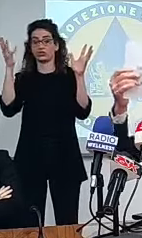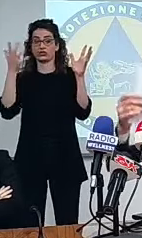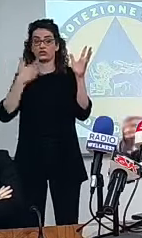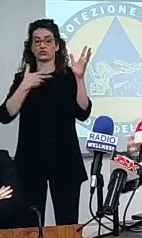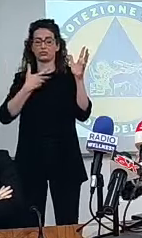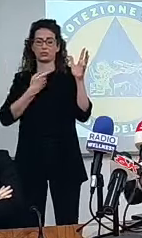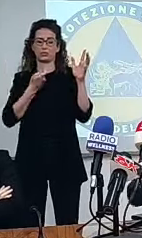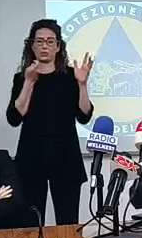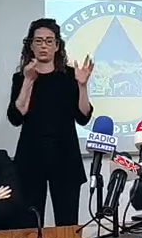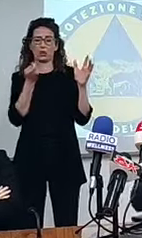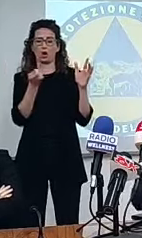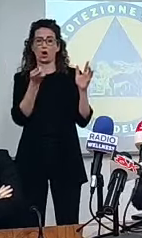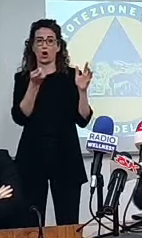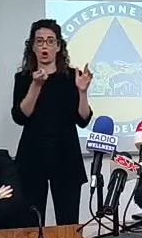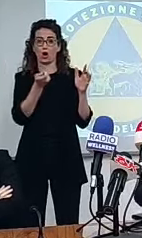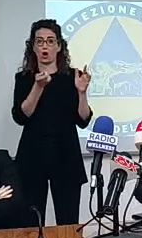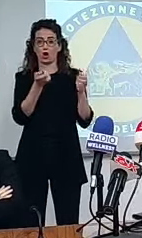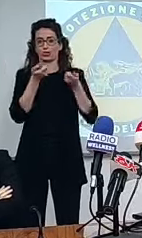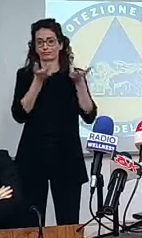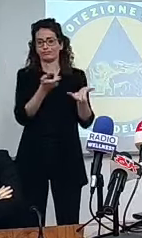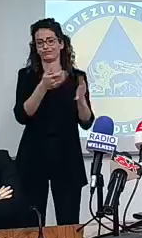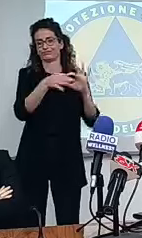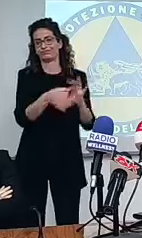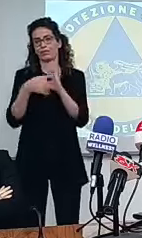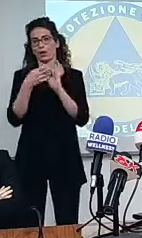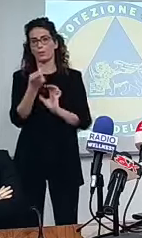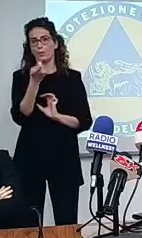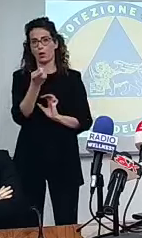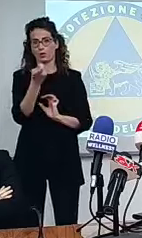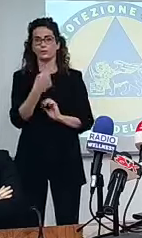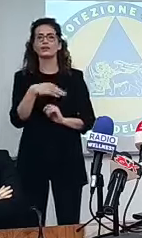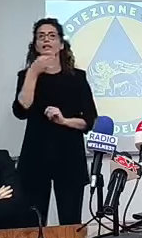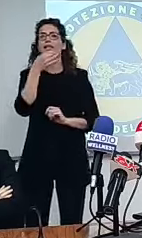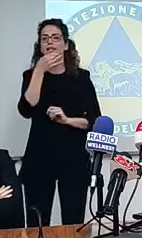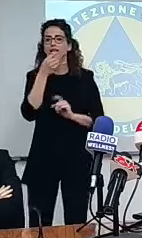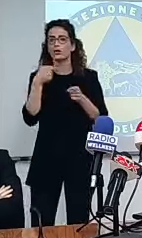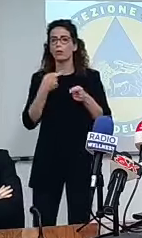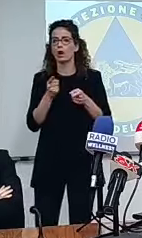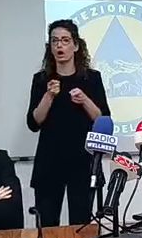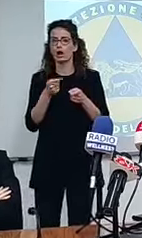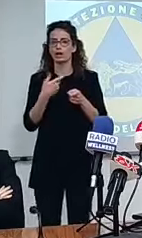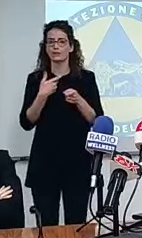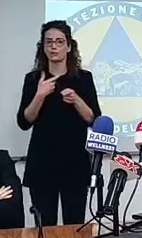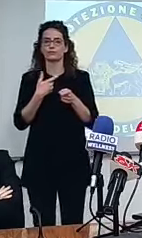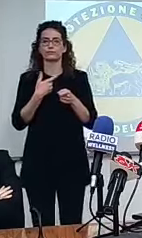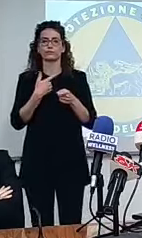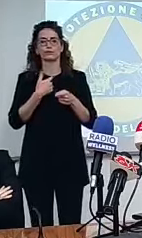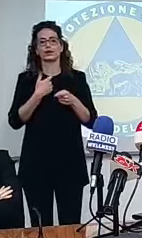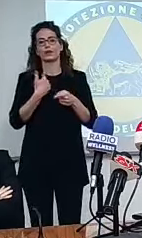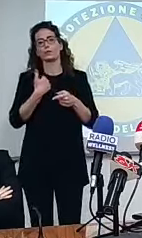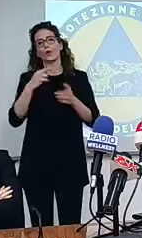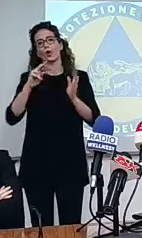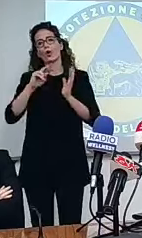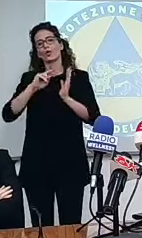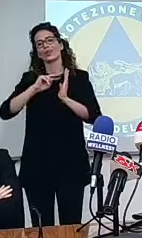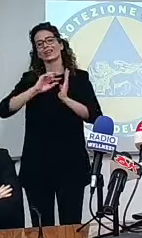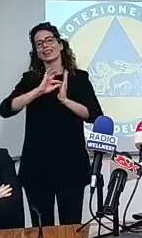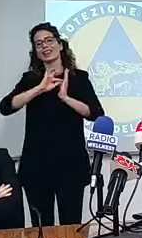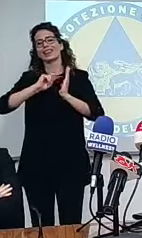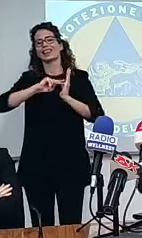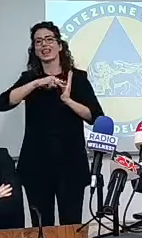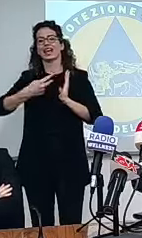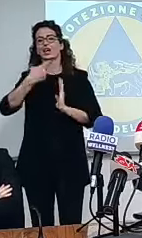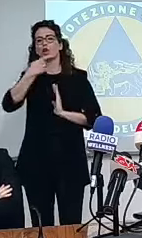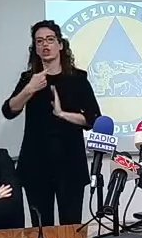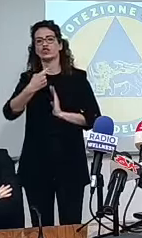oggi e questo dato. Questo per dire che sta diminuendo fortemente la prevalenza, come si dice tecnicamente,